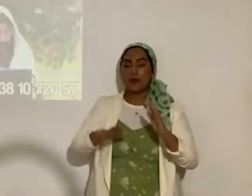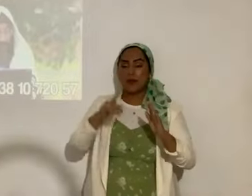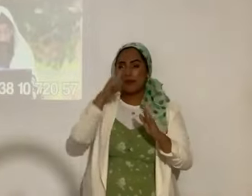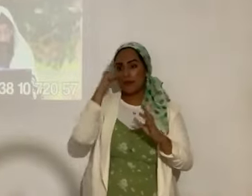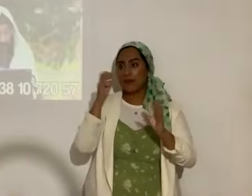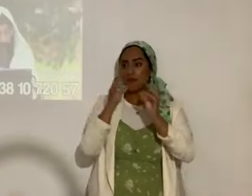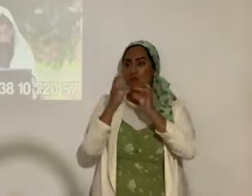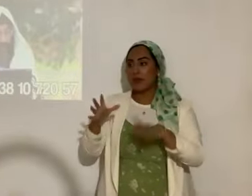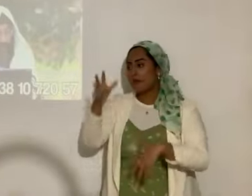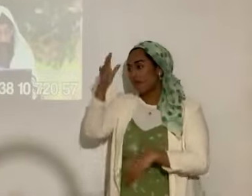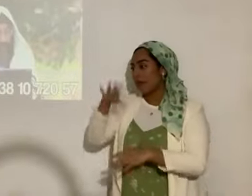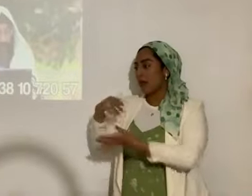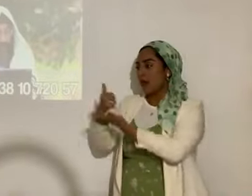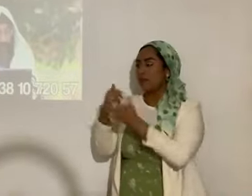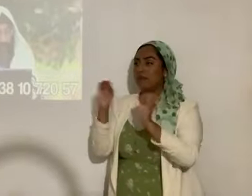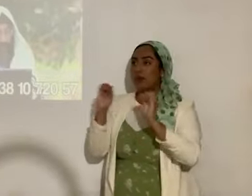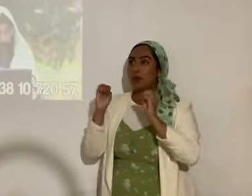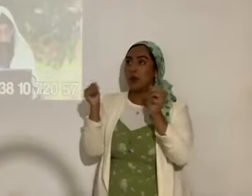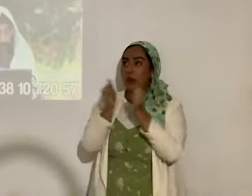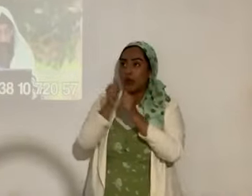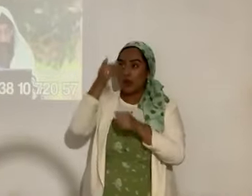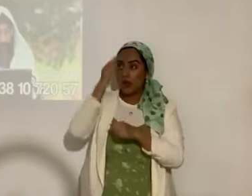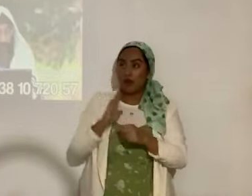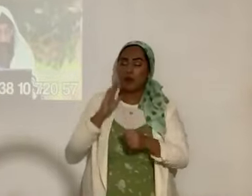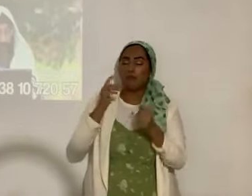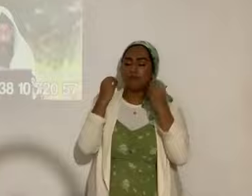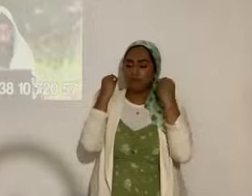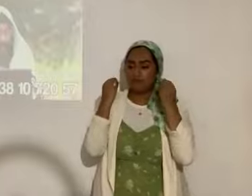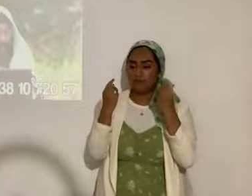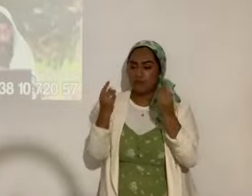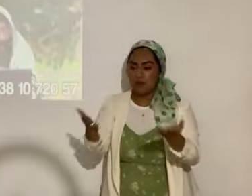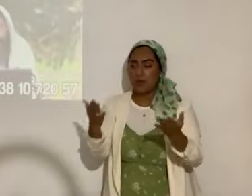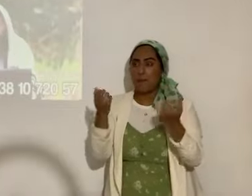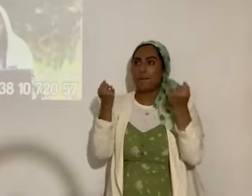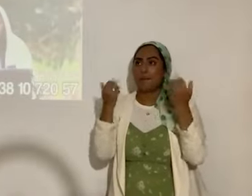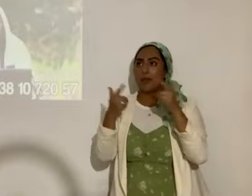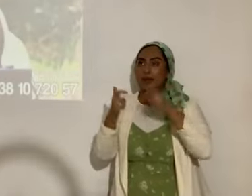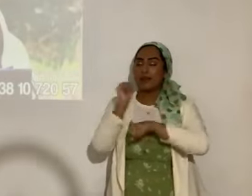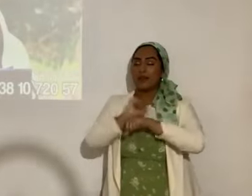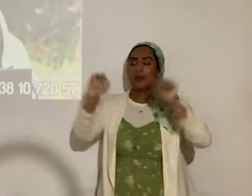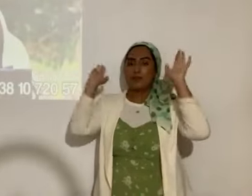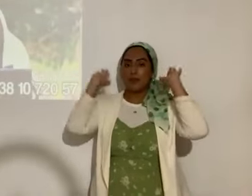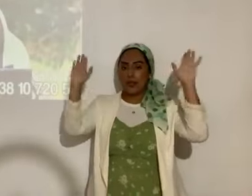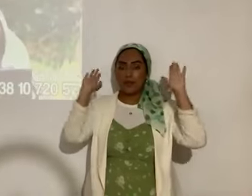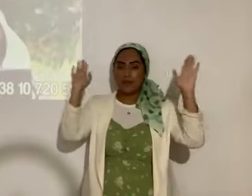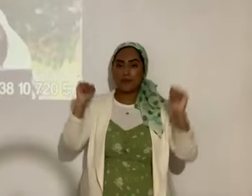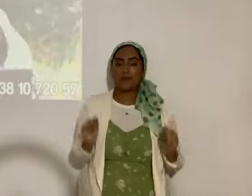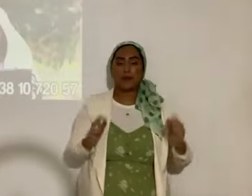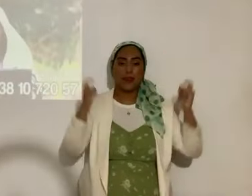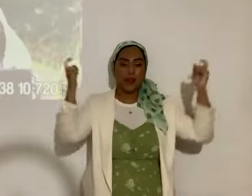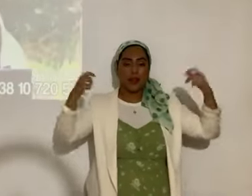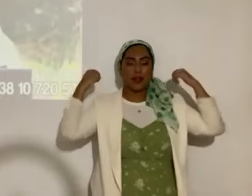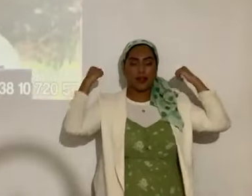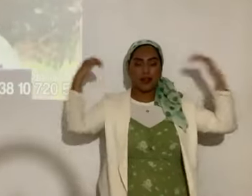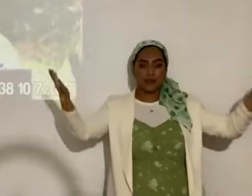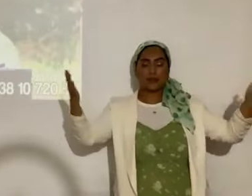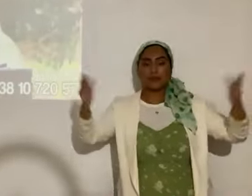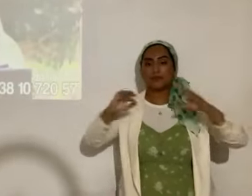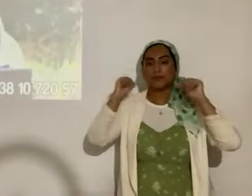vana es la ayuda del hombre en Elohim haremos proezas y hielo y hará a nuestros enemigos Aleluya